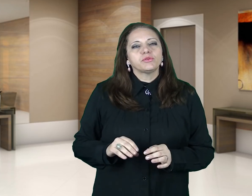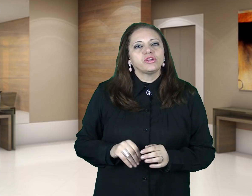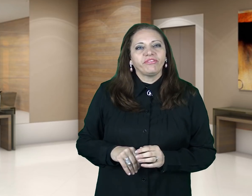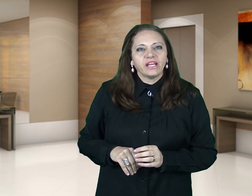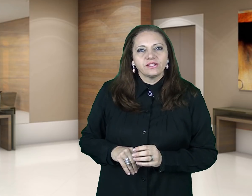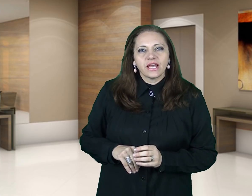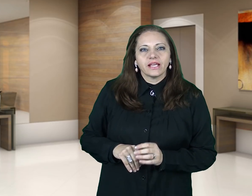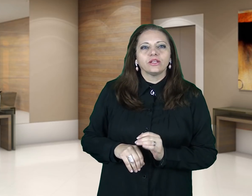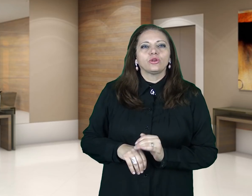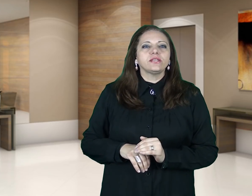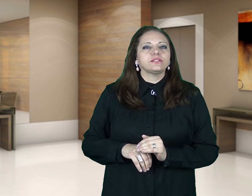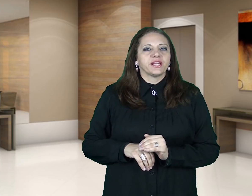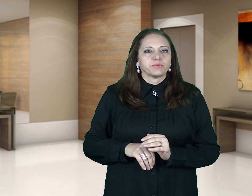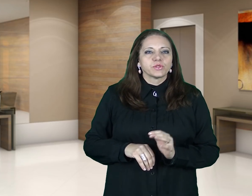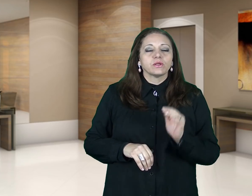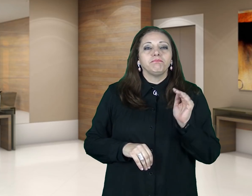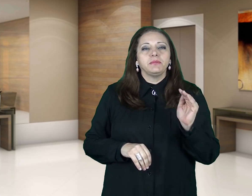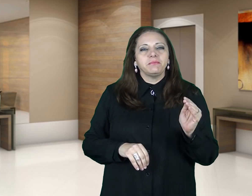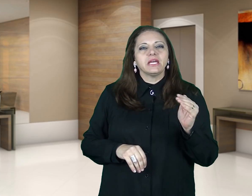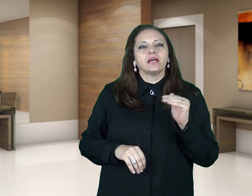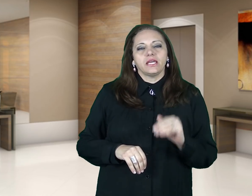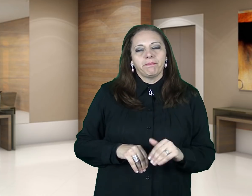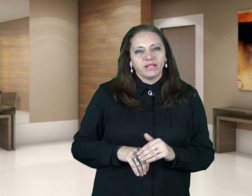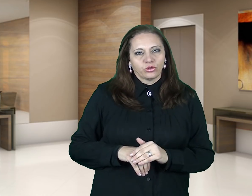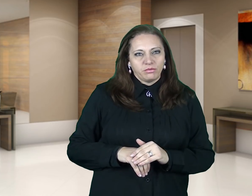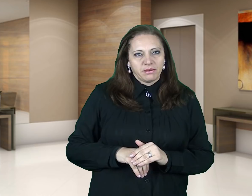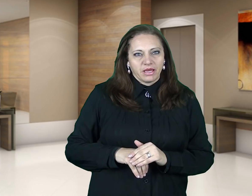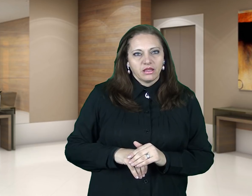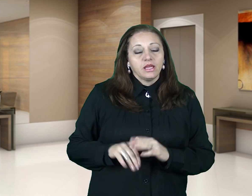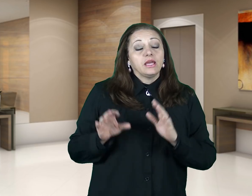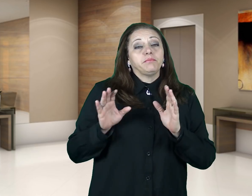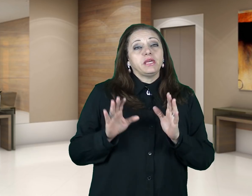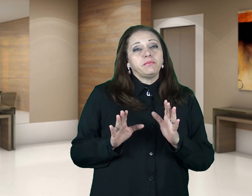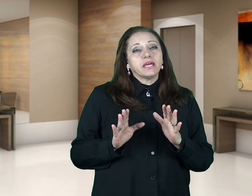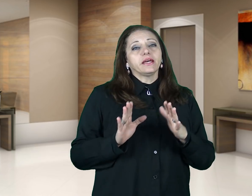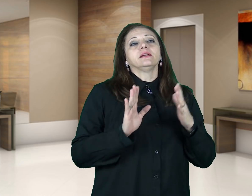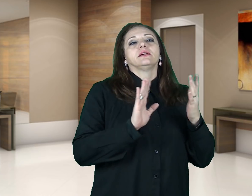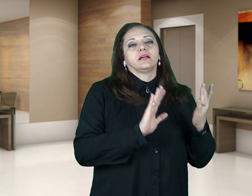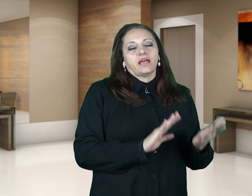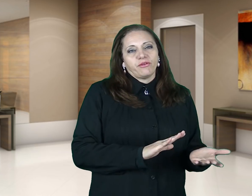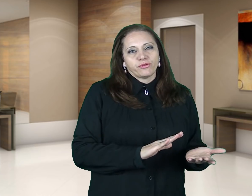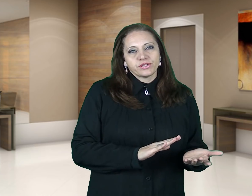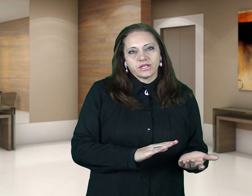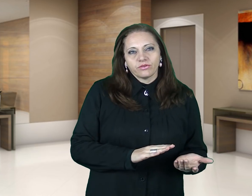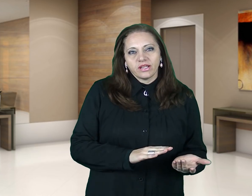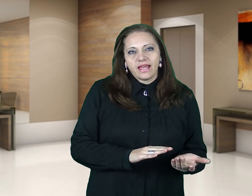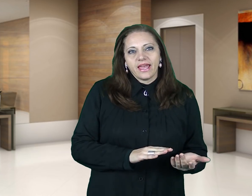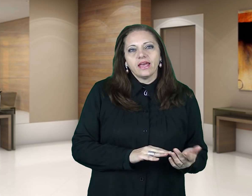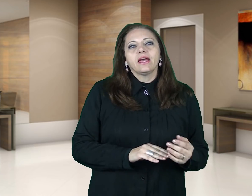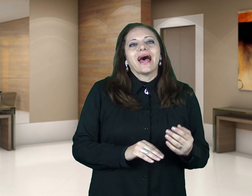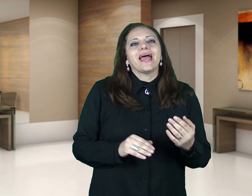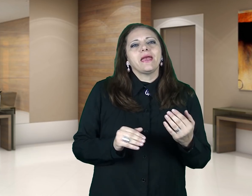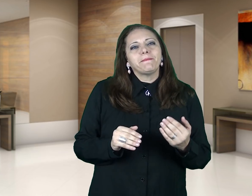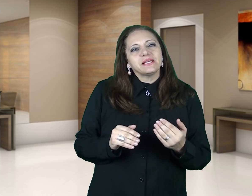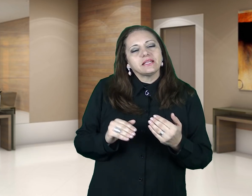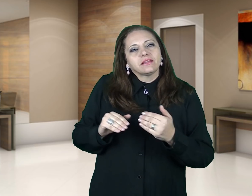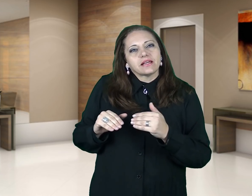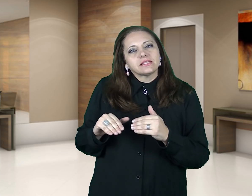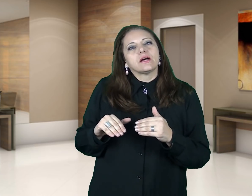vamos diferenciar aqui dois termos, mímica e pantomima. Mímica reforçando a ideia, a